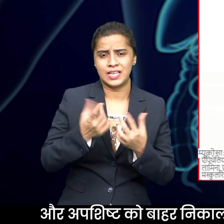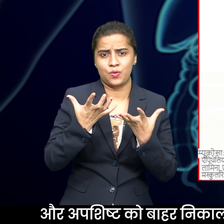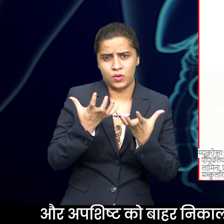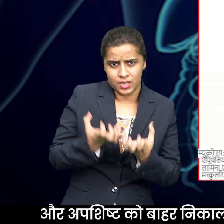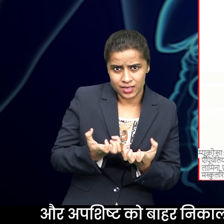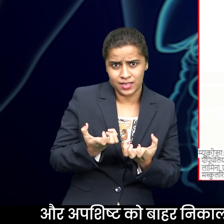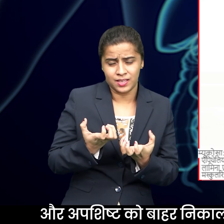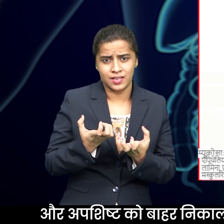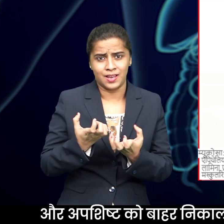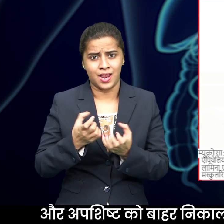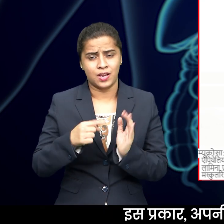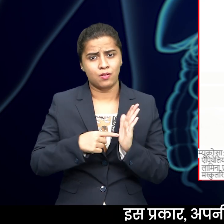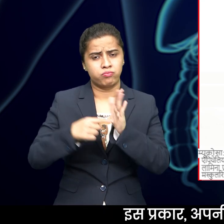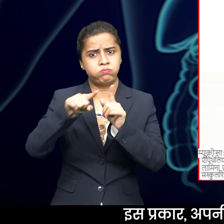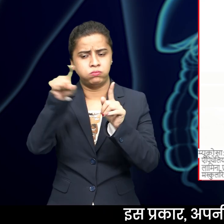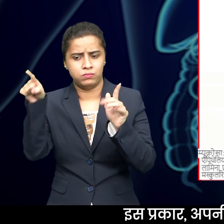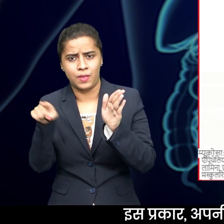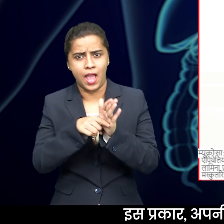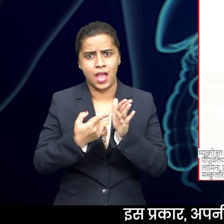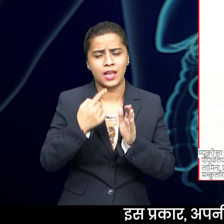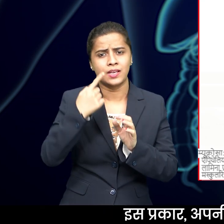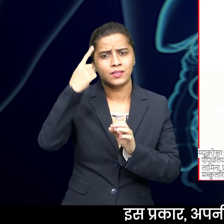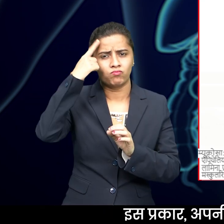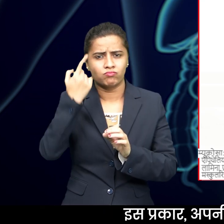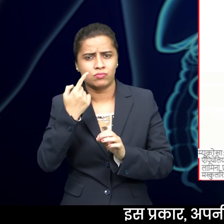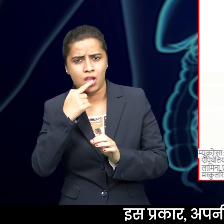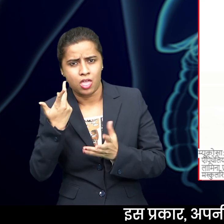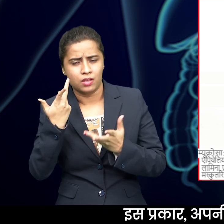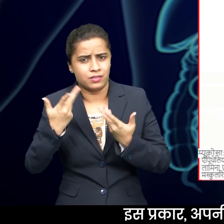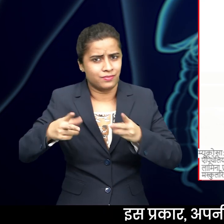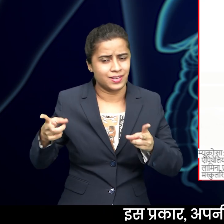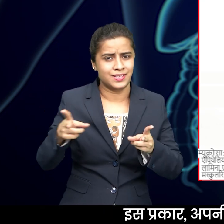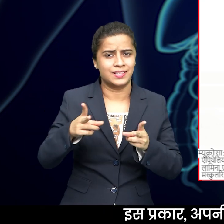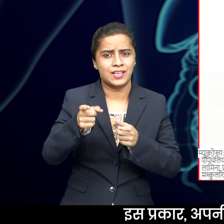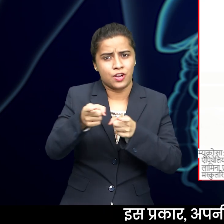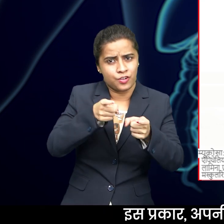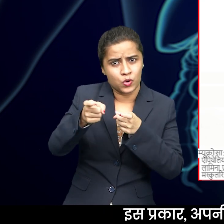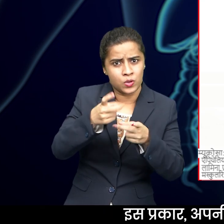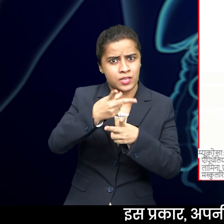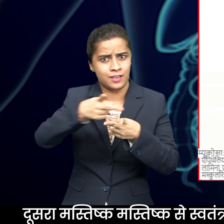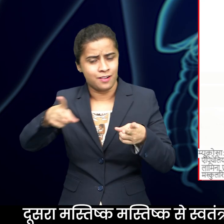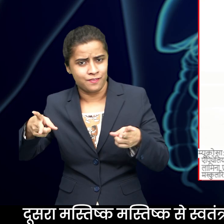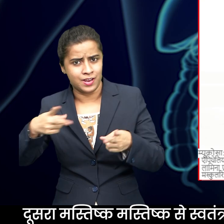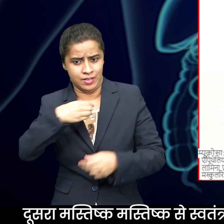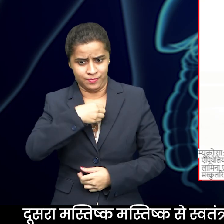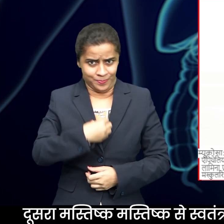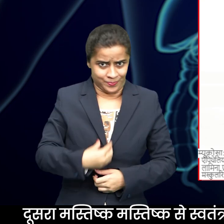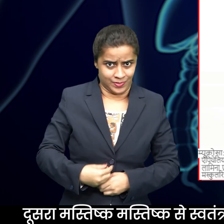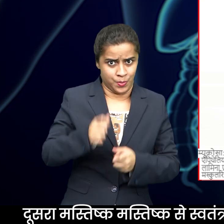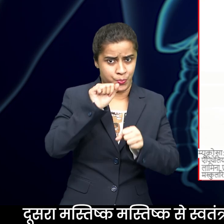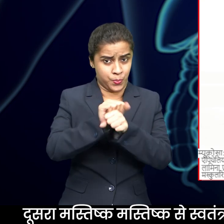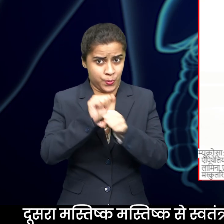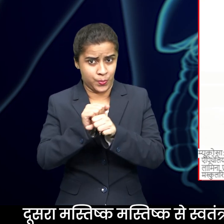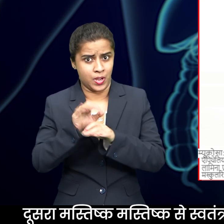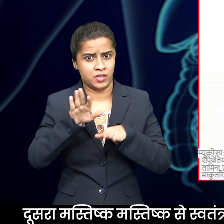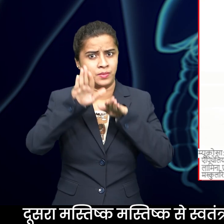और समन्वय करता है। इस प्रकार अपनी साजगता और इंद्रियों से लैस दूसरा मस्तिष्क